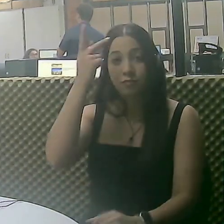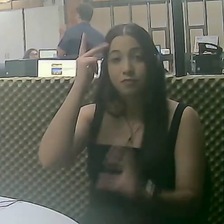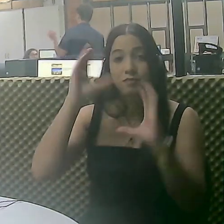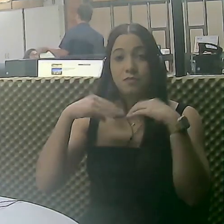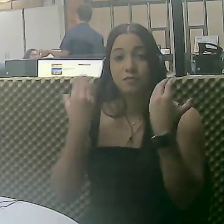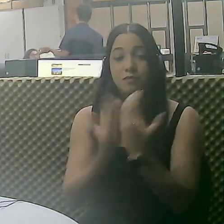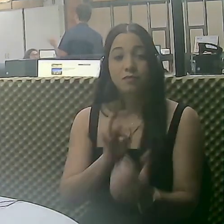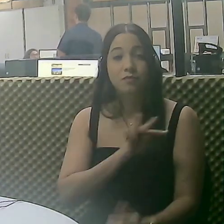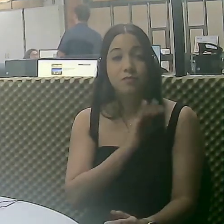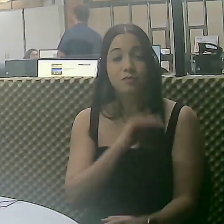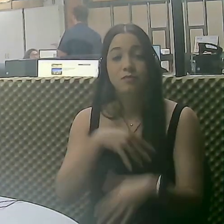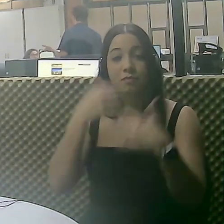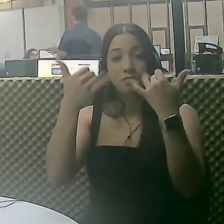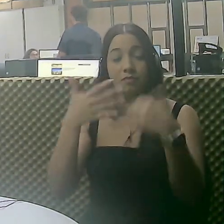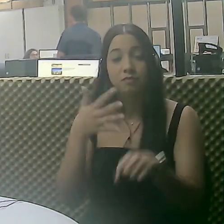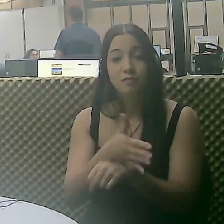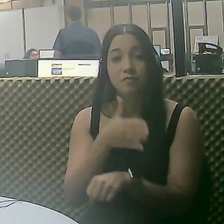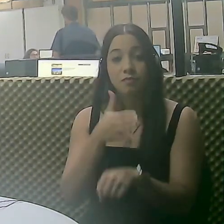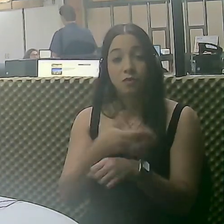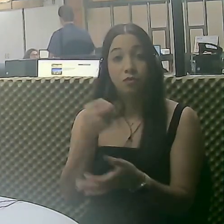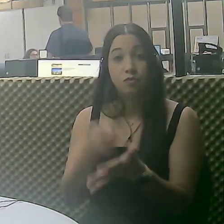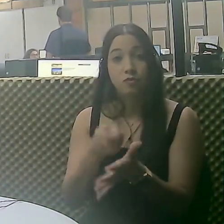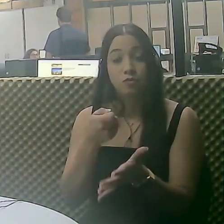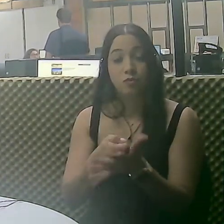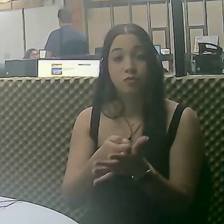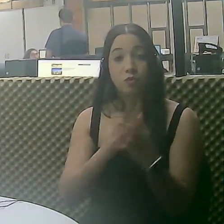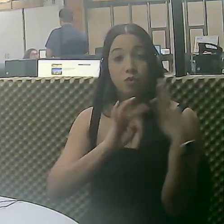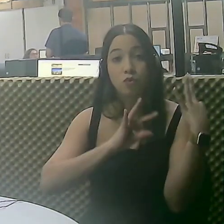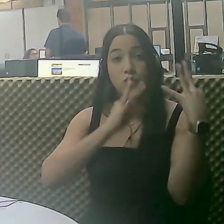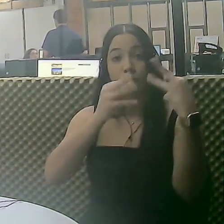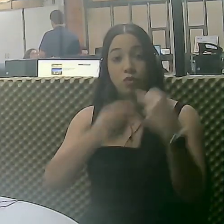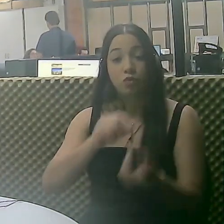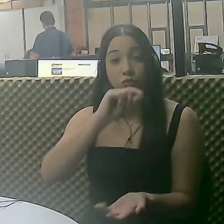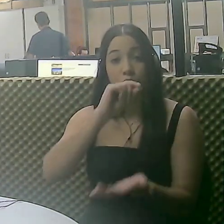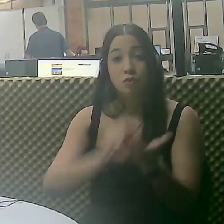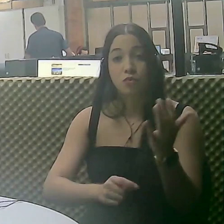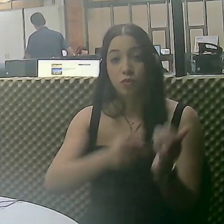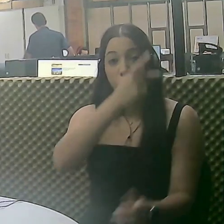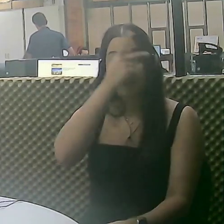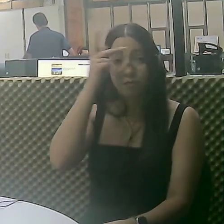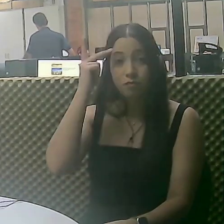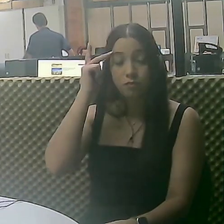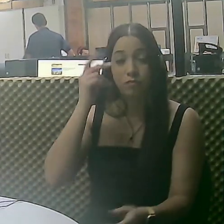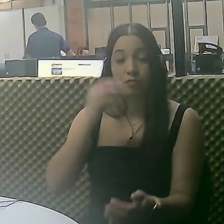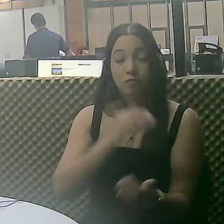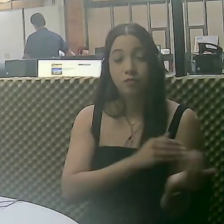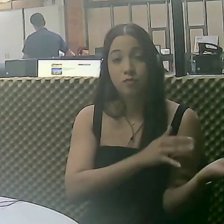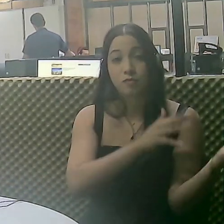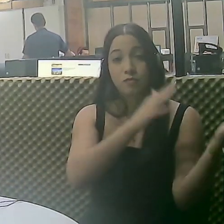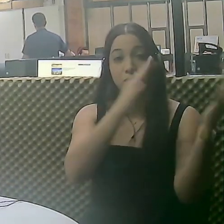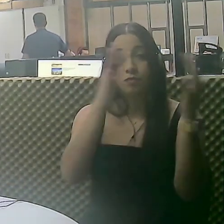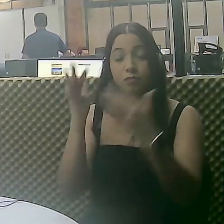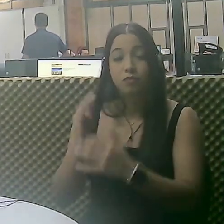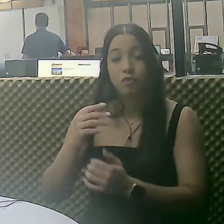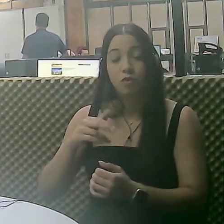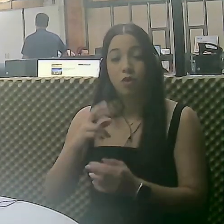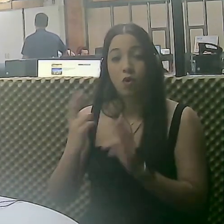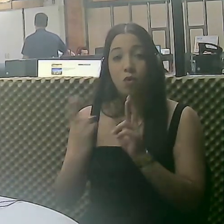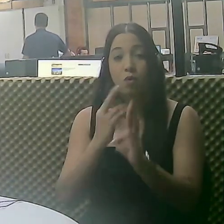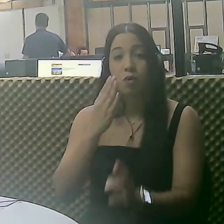Congresso Técnico com participação obrigatória de todos os inscritos. O trajeto da corrida será feito pelas